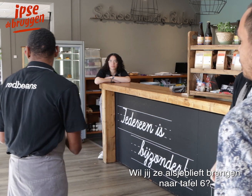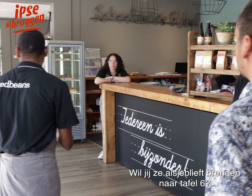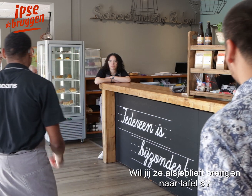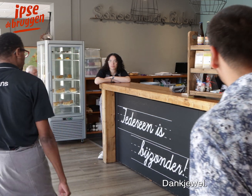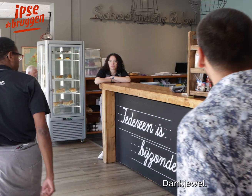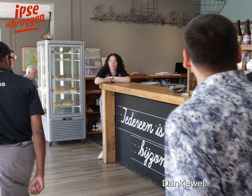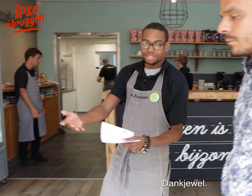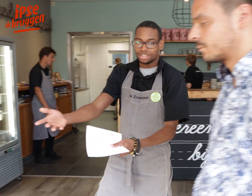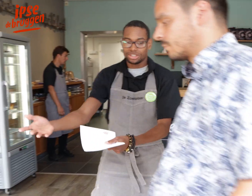Dankjewel.